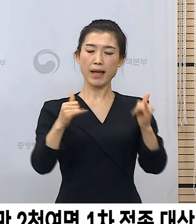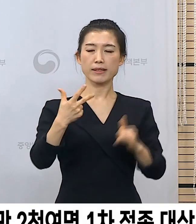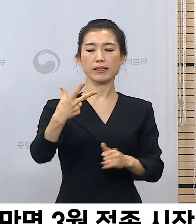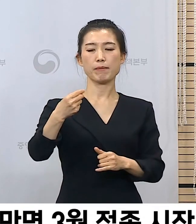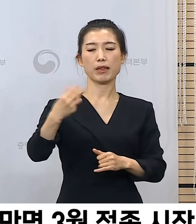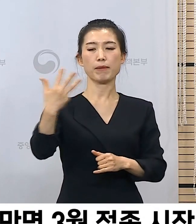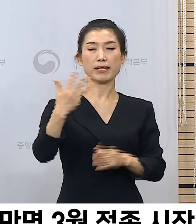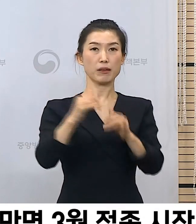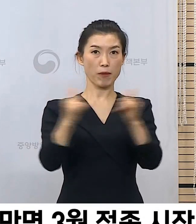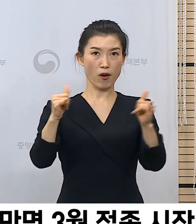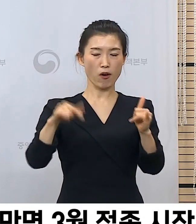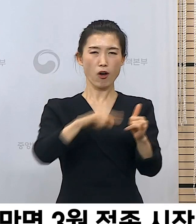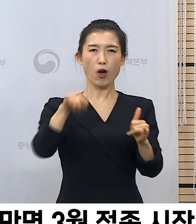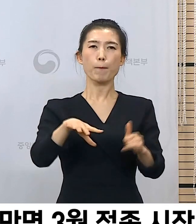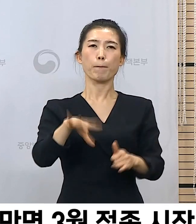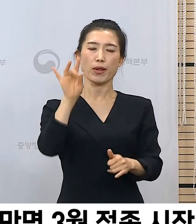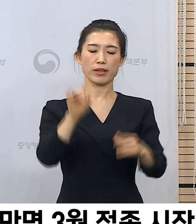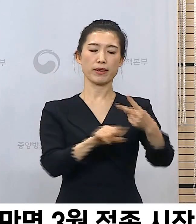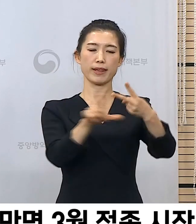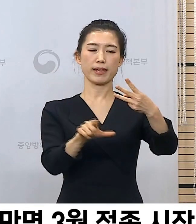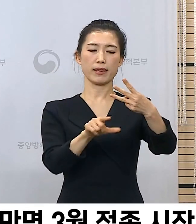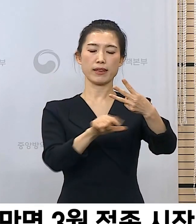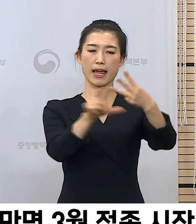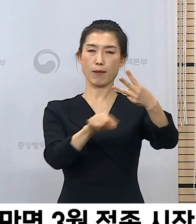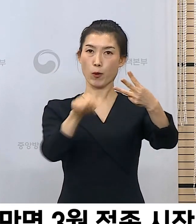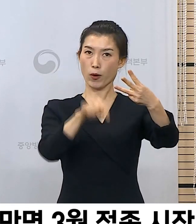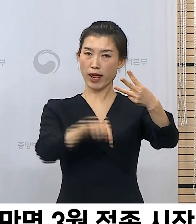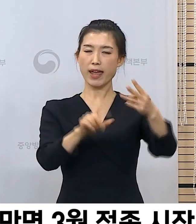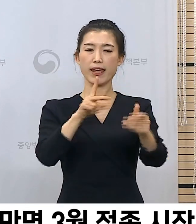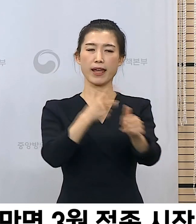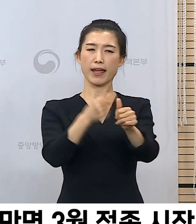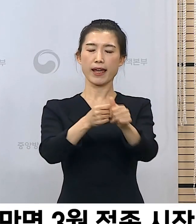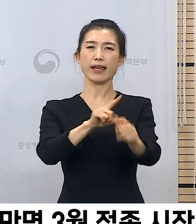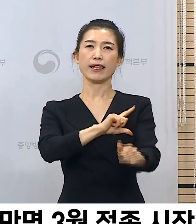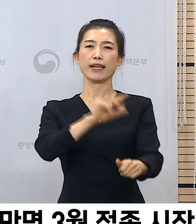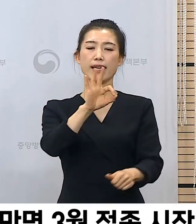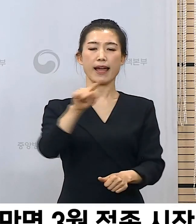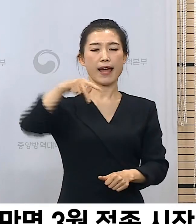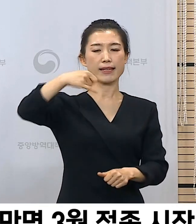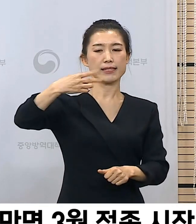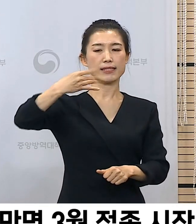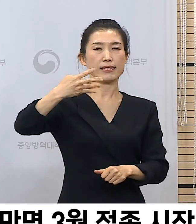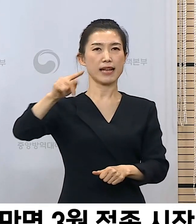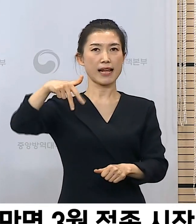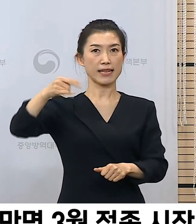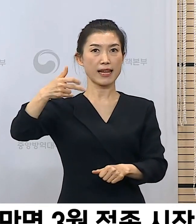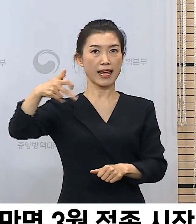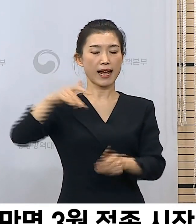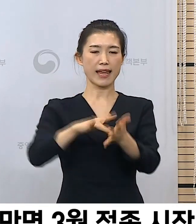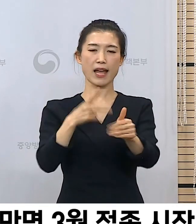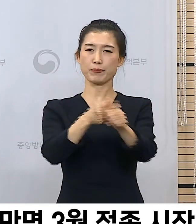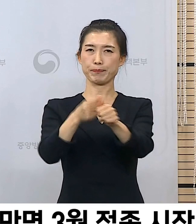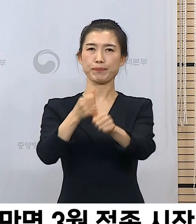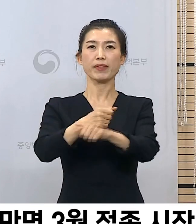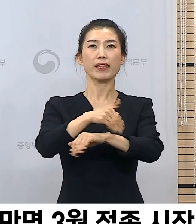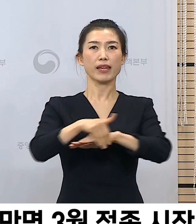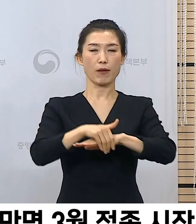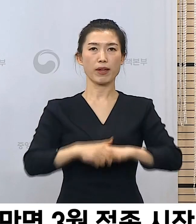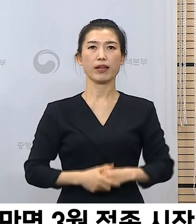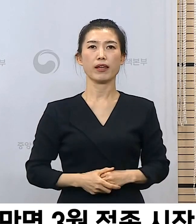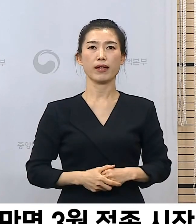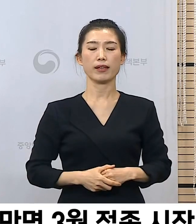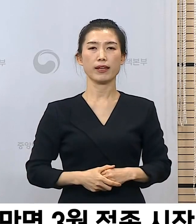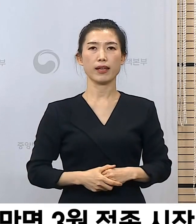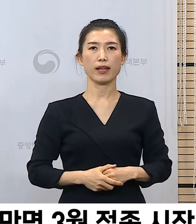8천여 명을 대상으로 3월부터 아스트라제네카 백신 예방접종을 시행할 계획입니다. 이와